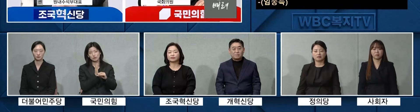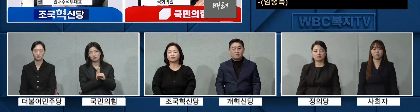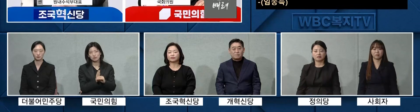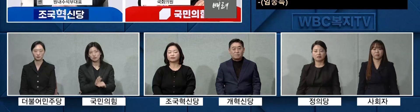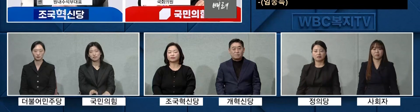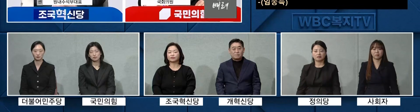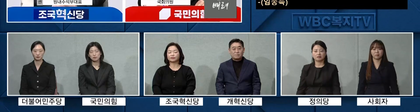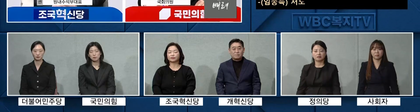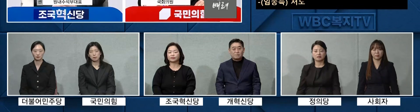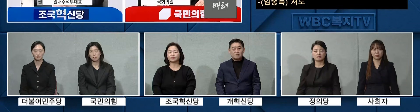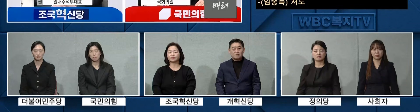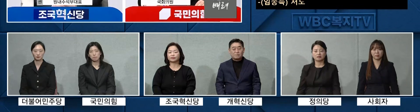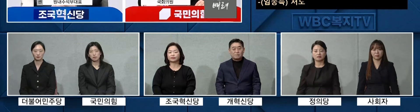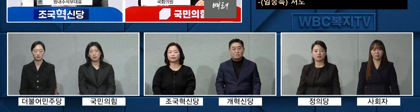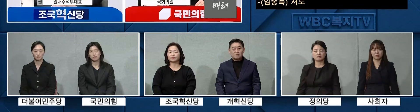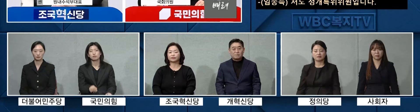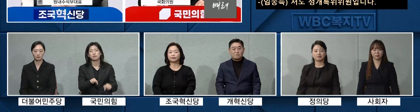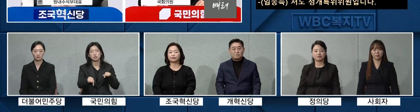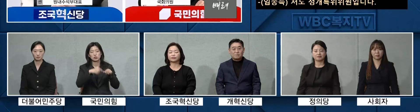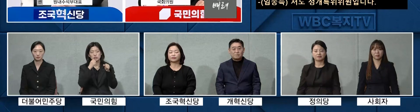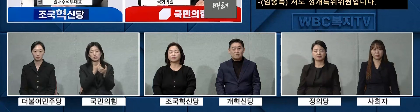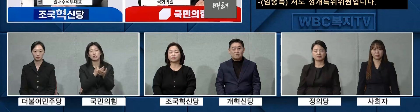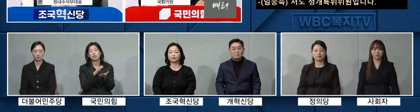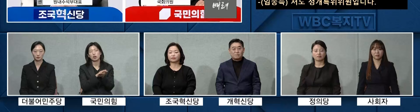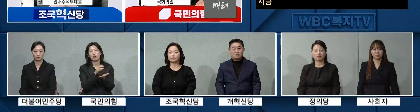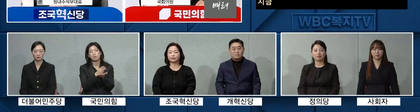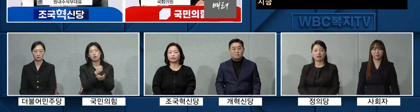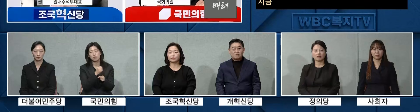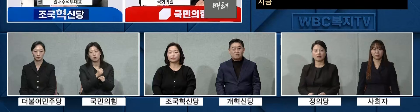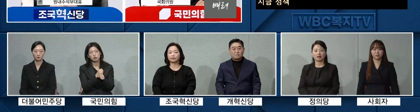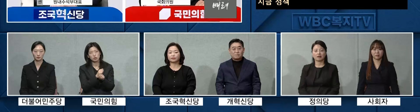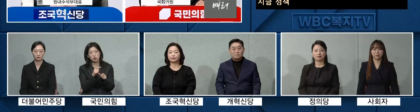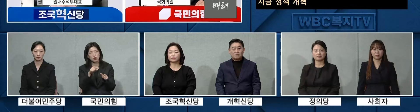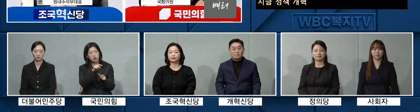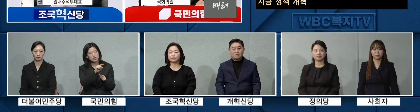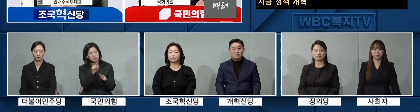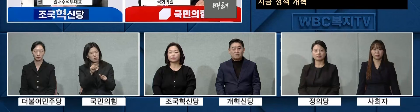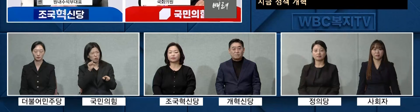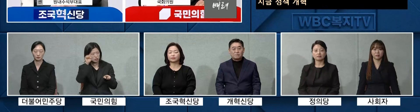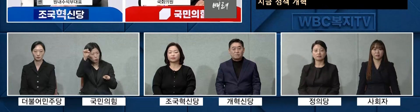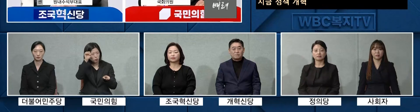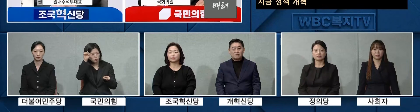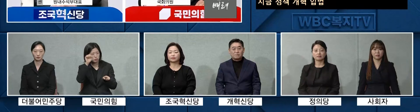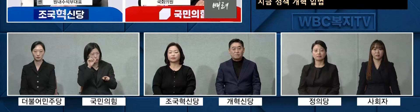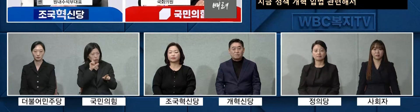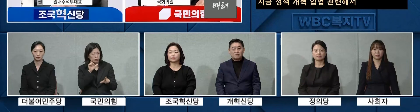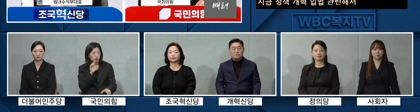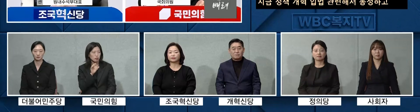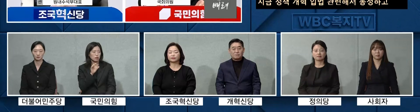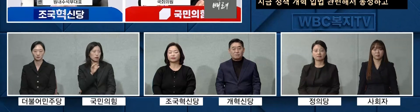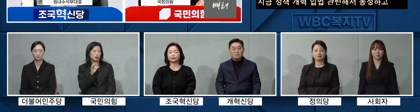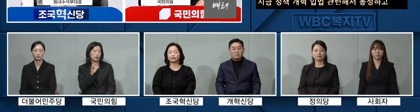지금 정책개혁 입법 관련해서 농성하고 있는 모습을 보고 있습니다. 안타깝습니다.